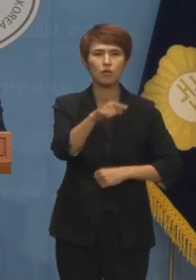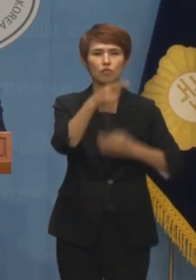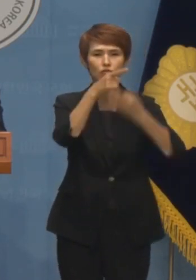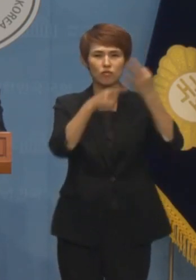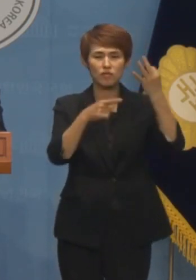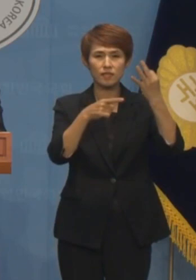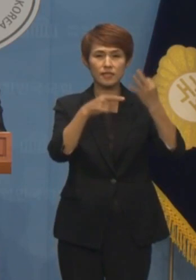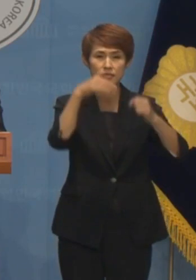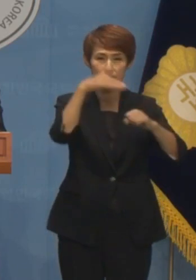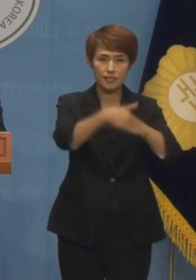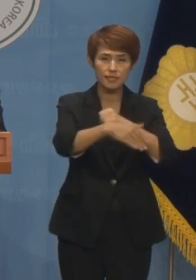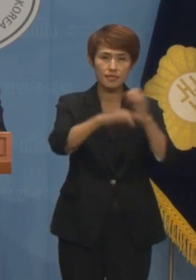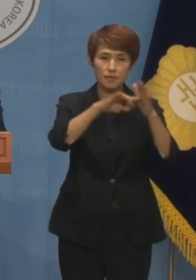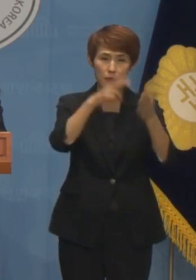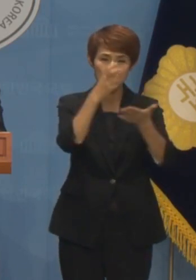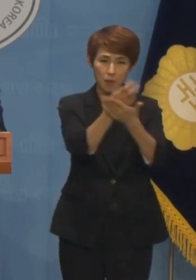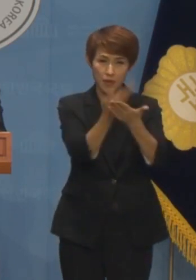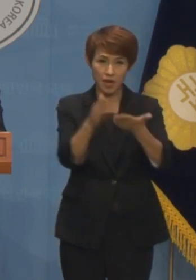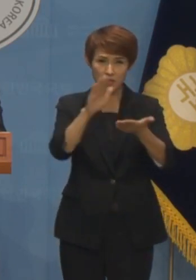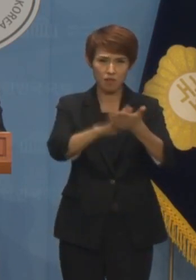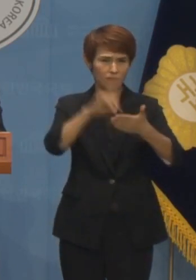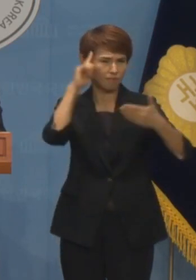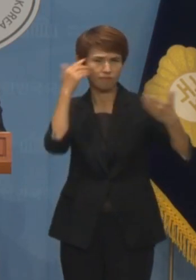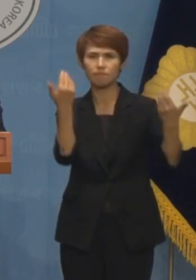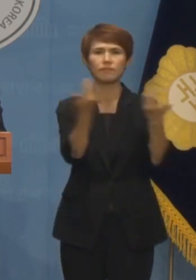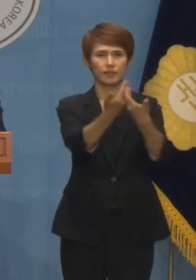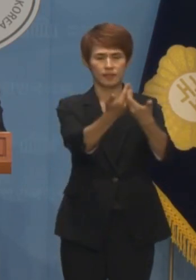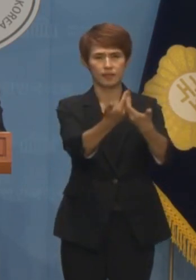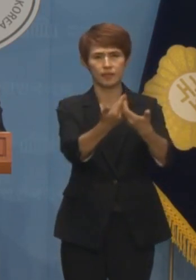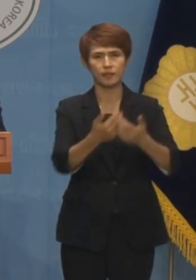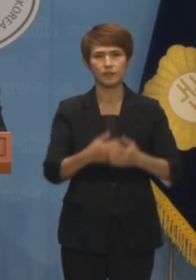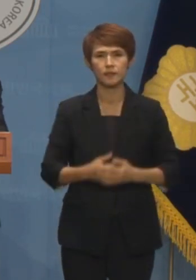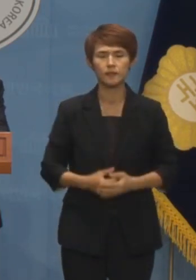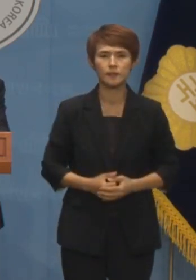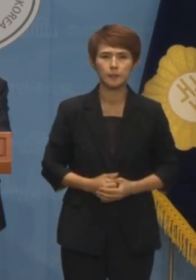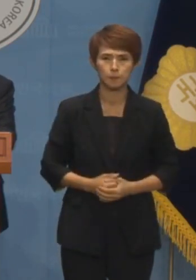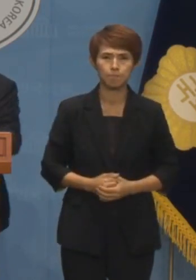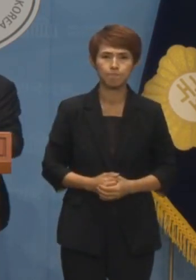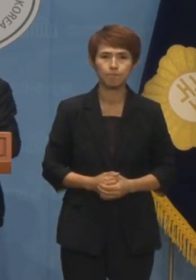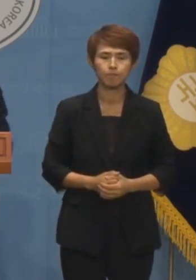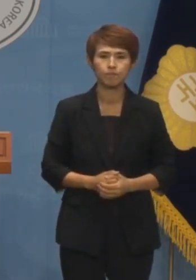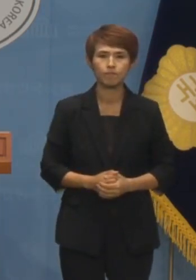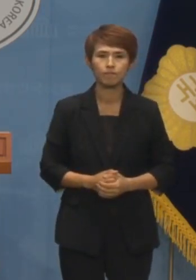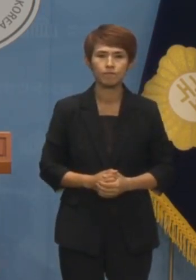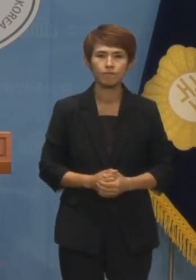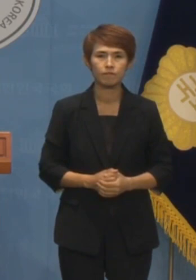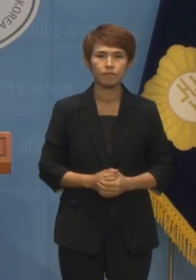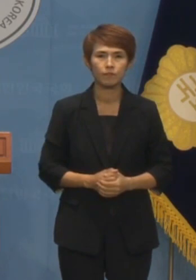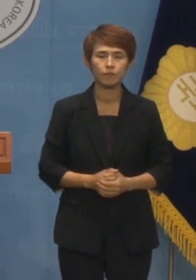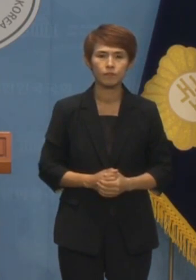정부의 세법 개정안에 대해 단호히 반대한다는 입장을 밝힙니다. 감사합니다.